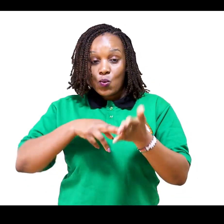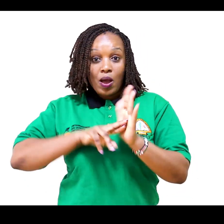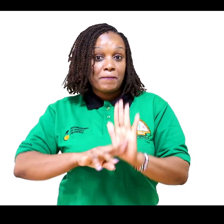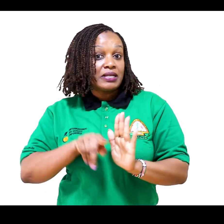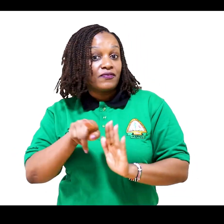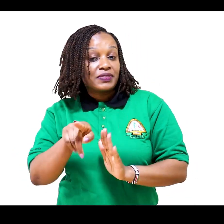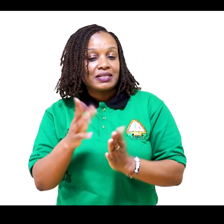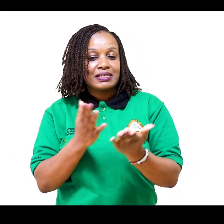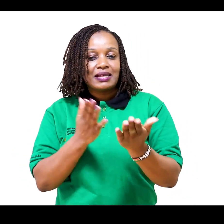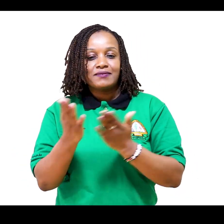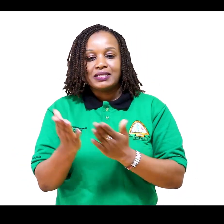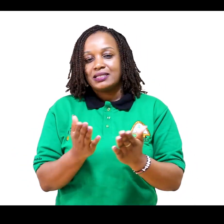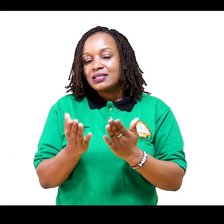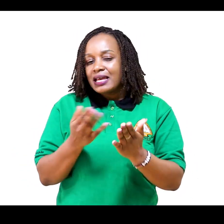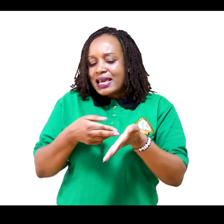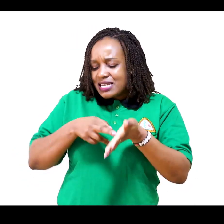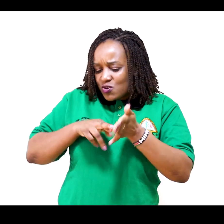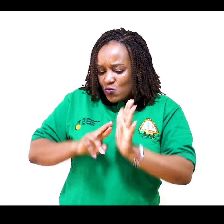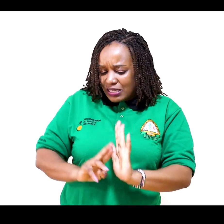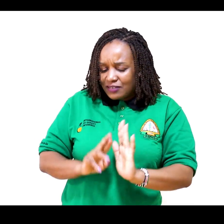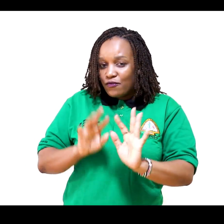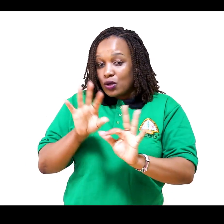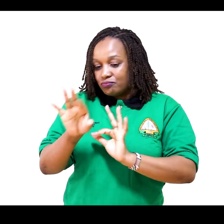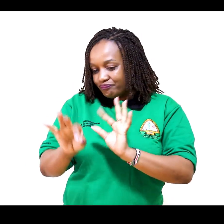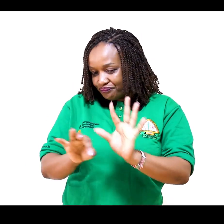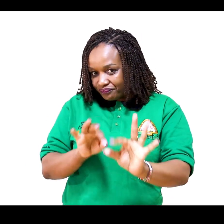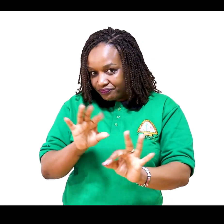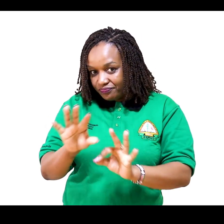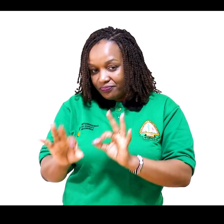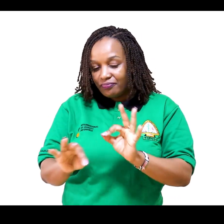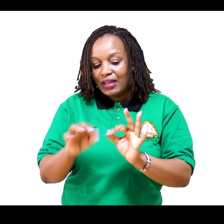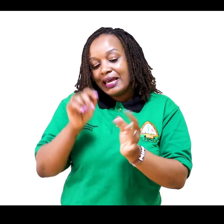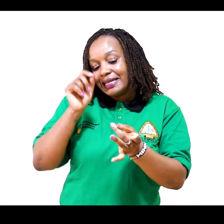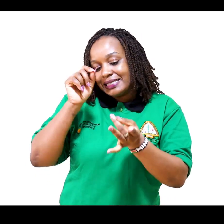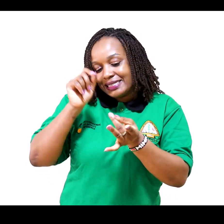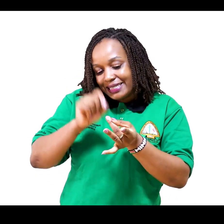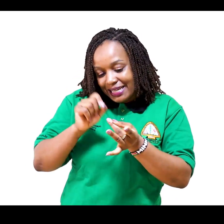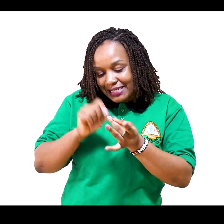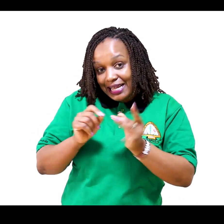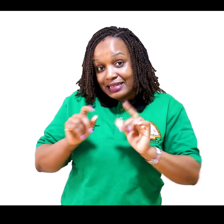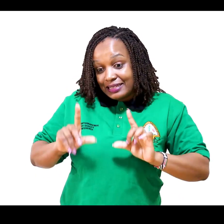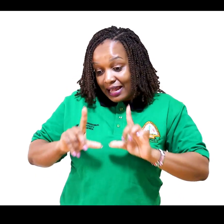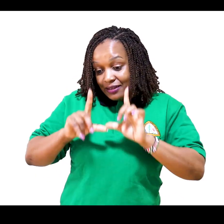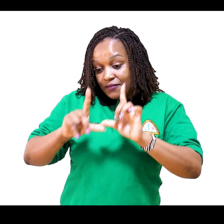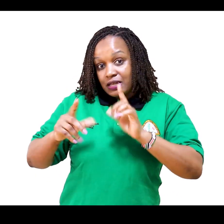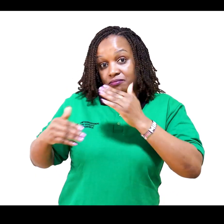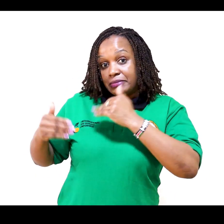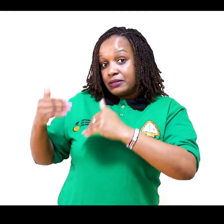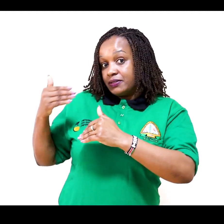huduma hii ni ombi la sampuli upya na vyeti vya awali vya kupima mbegu. Muda wa huduma